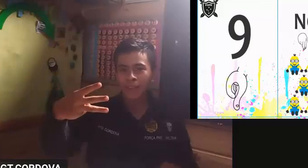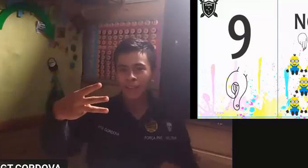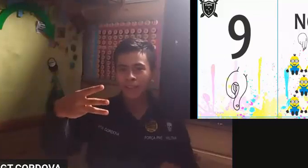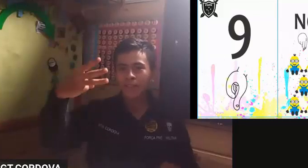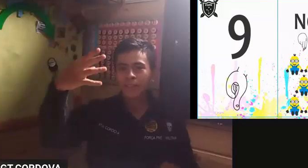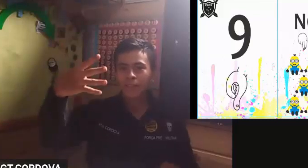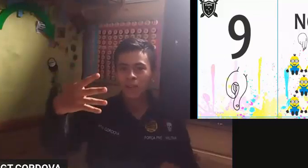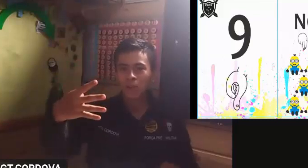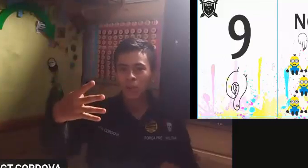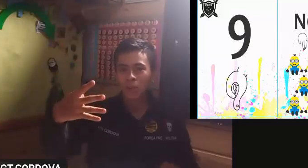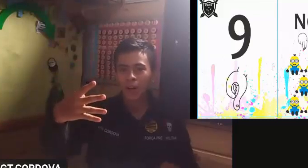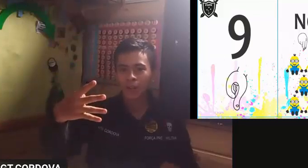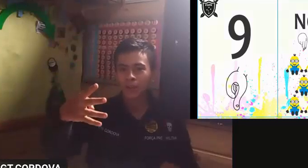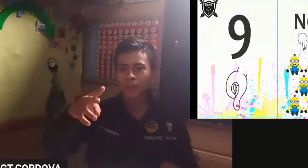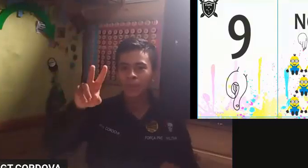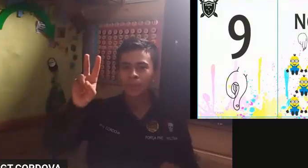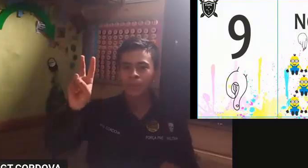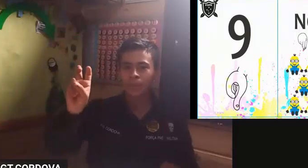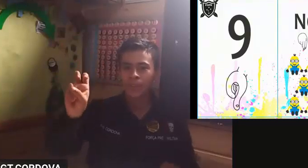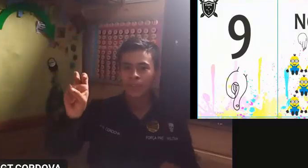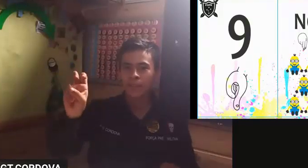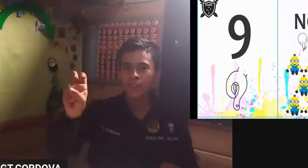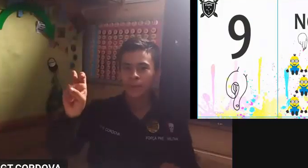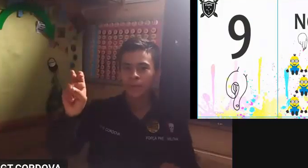3, 4, 5,